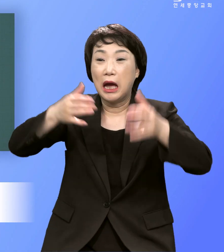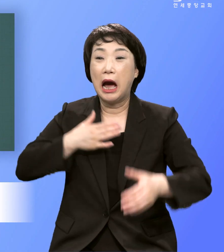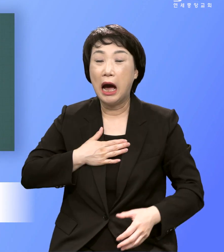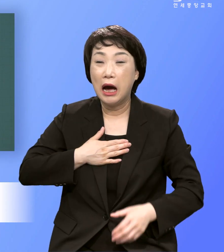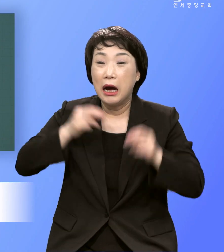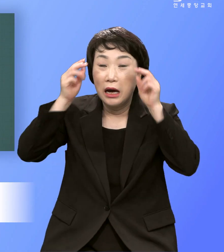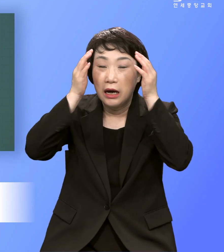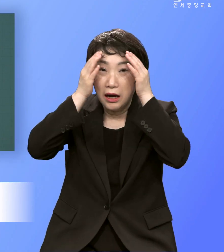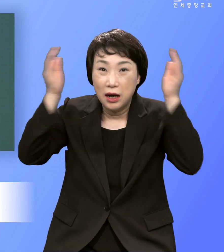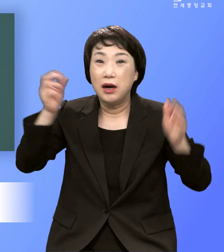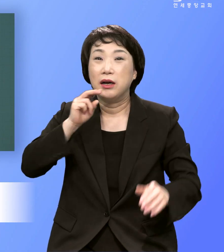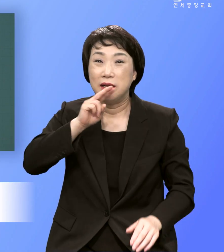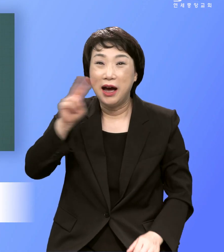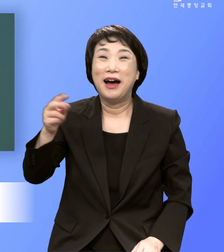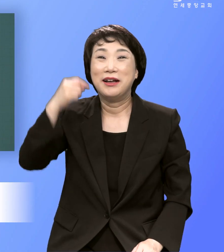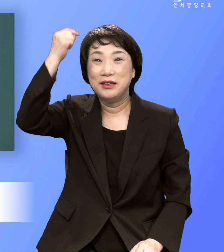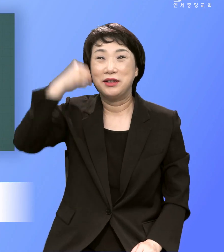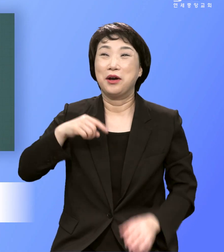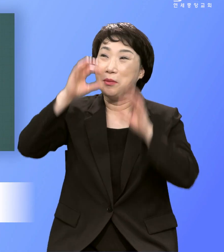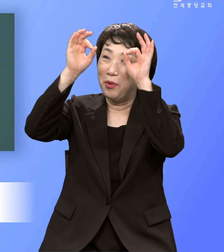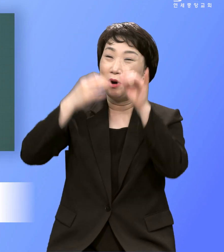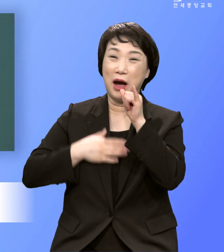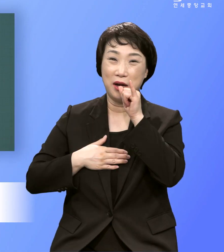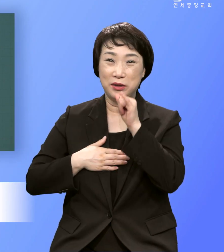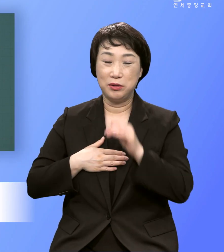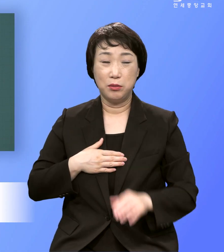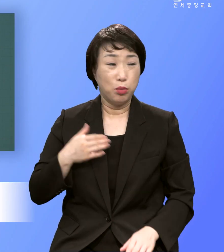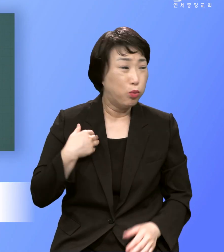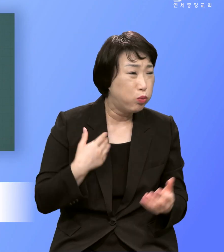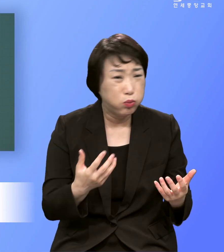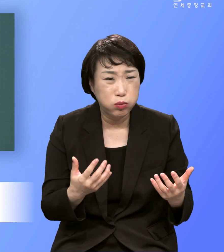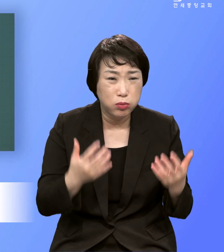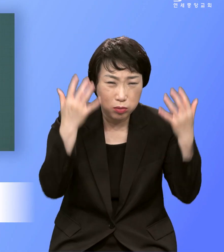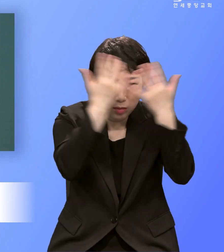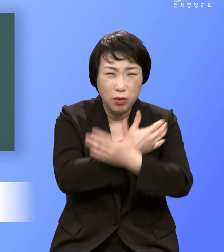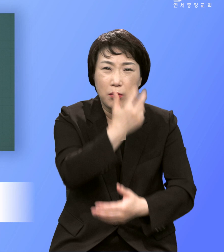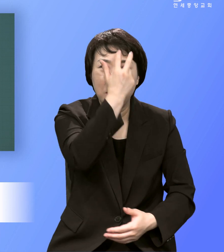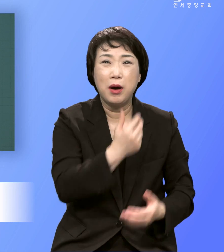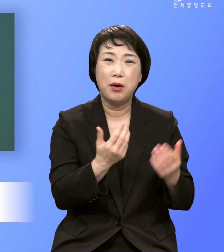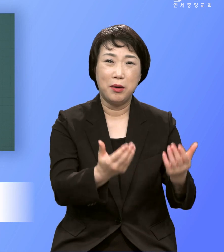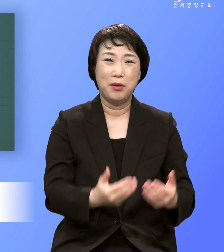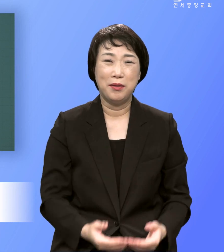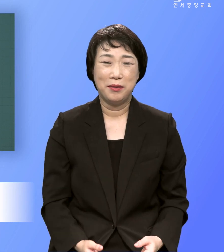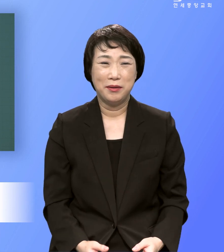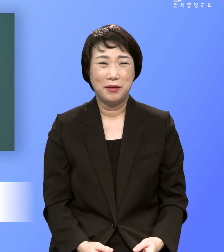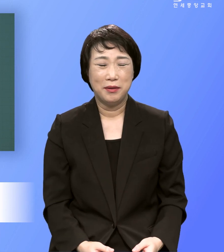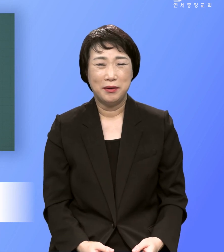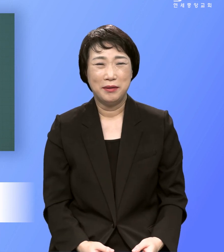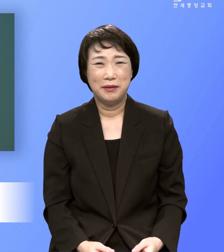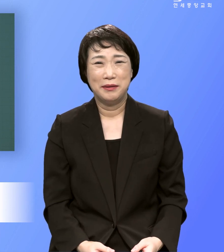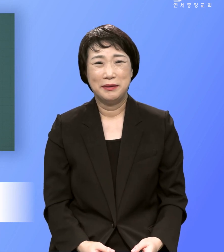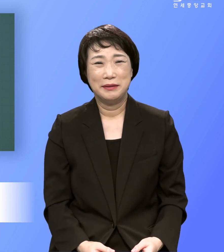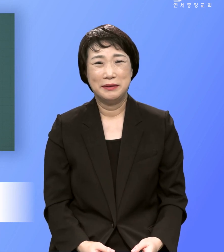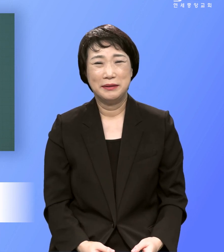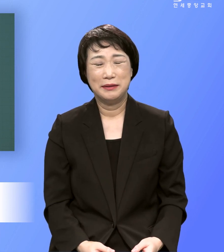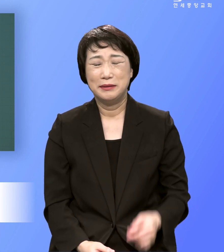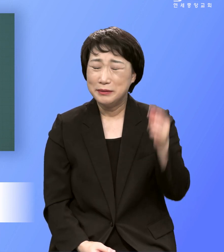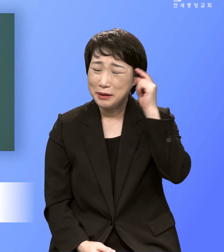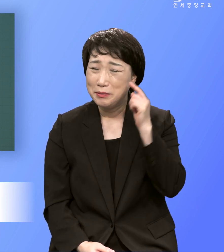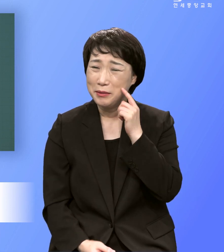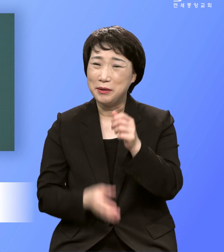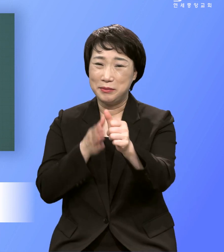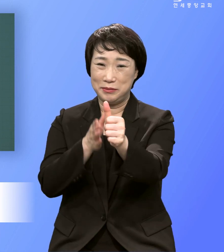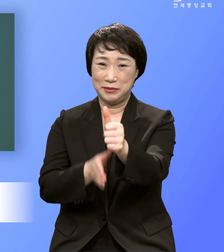느끼고 보고 알고 그래서 모르니 어떻게 하나? 내가 아무것도 모르.